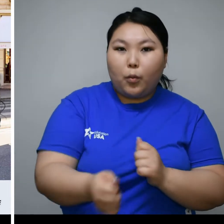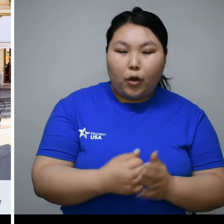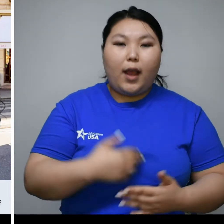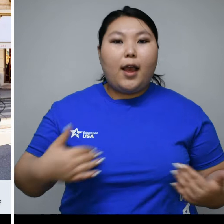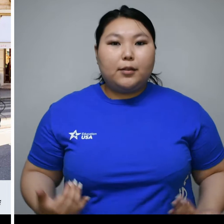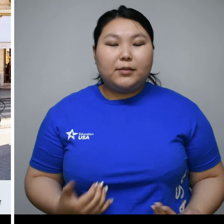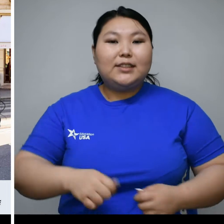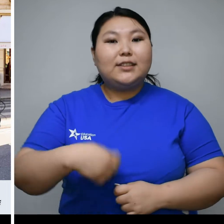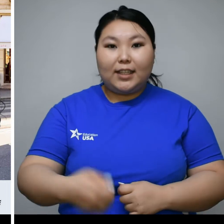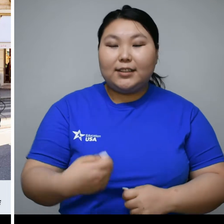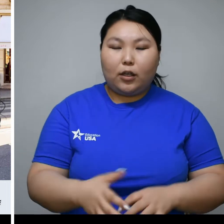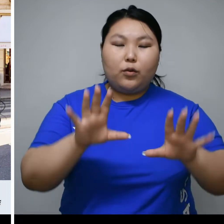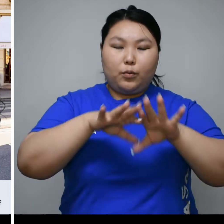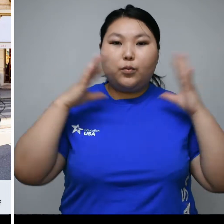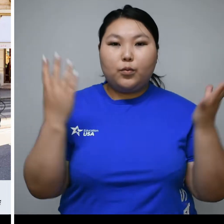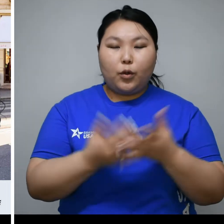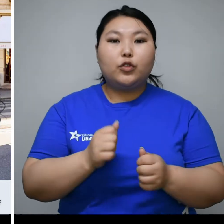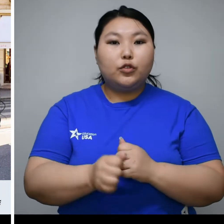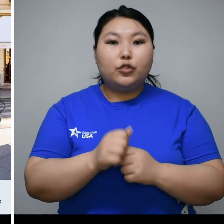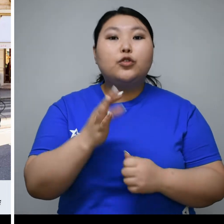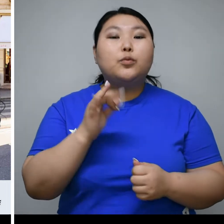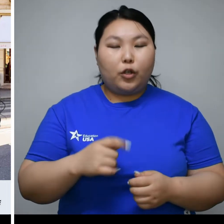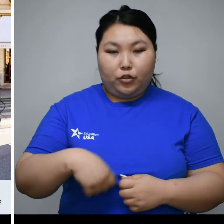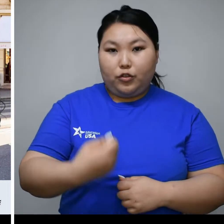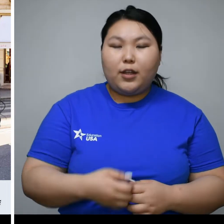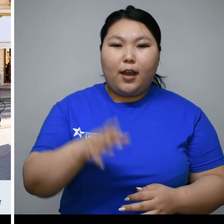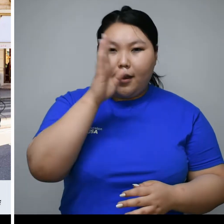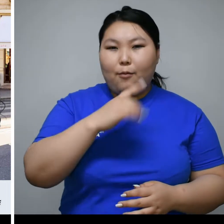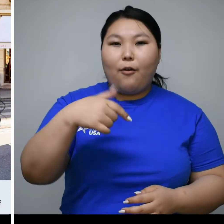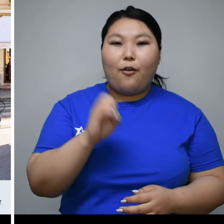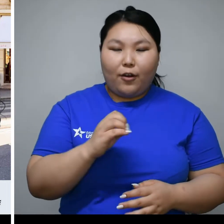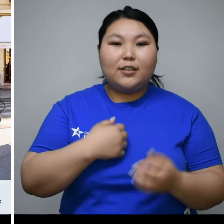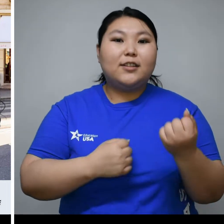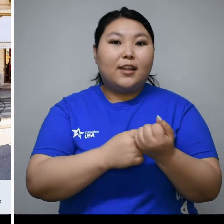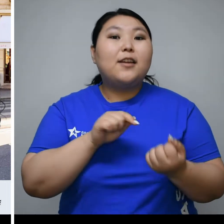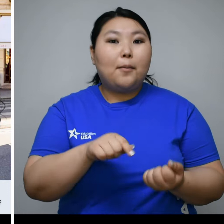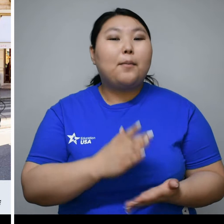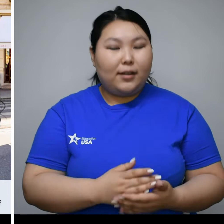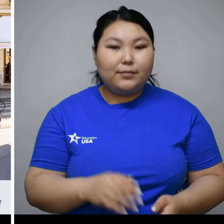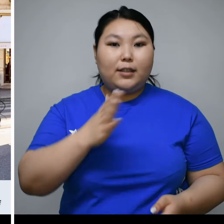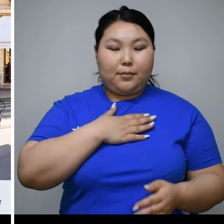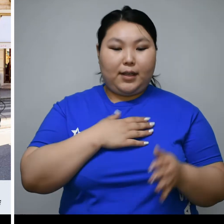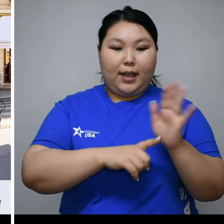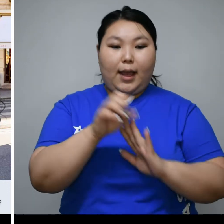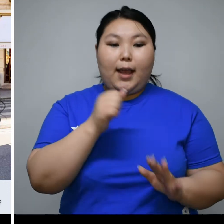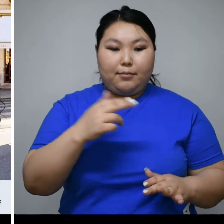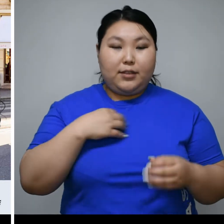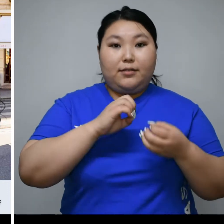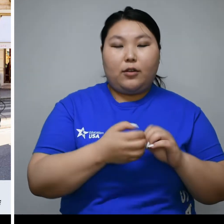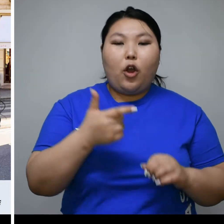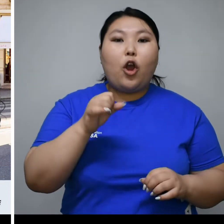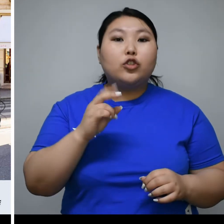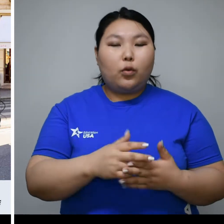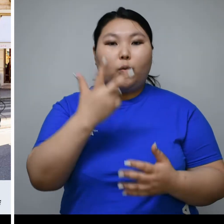төлбөр, амжиргааны зардал бүх төлбөрийн төлдөг. За маш гоё тэтгэлэг байгаа. Тэгээд намайг анх аплай хийж